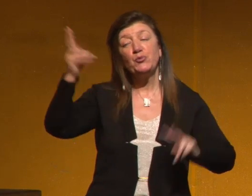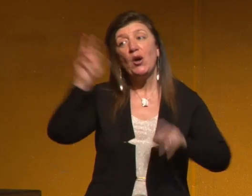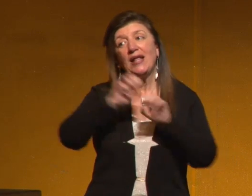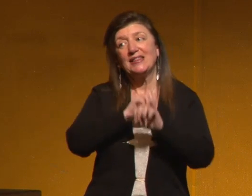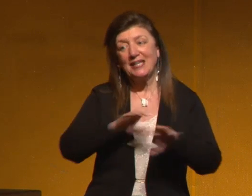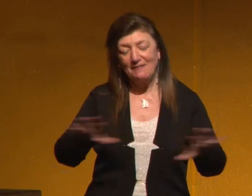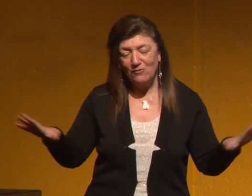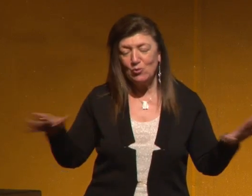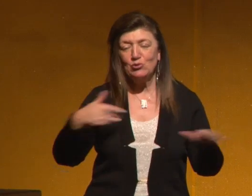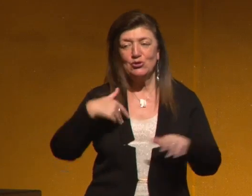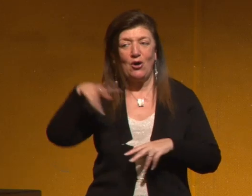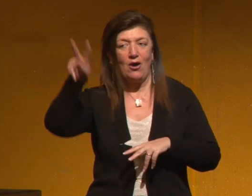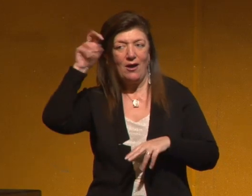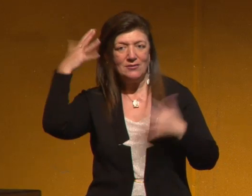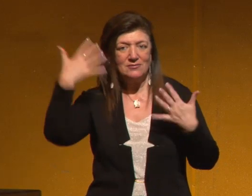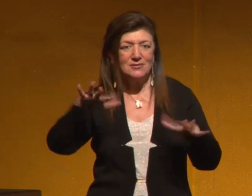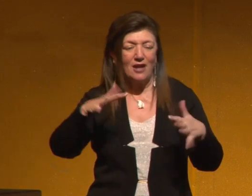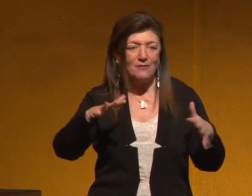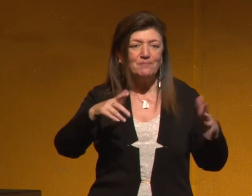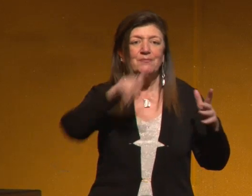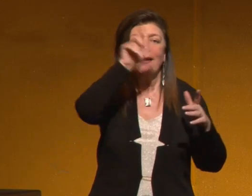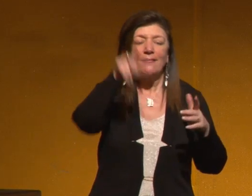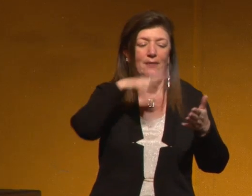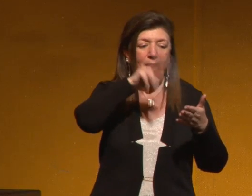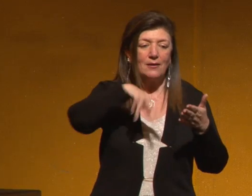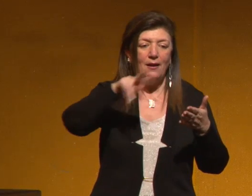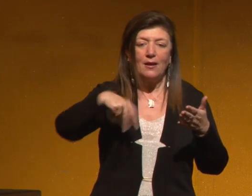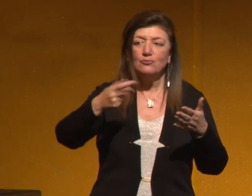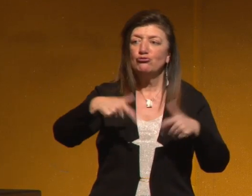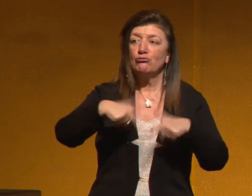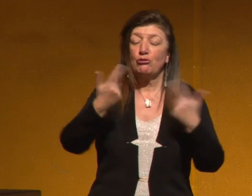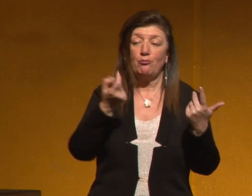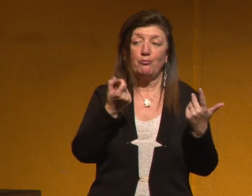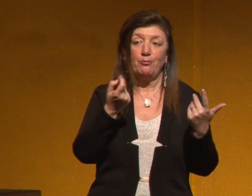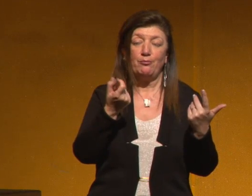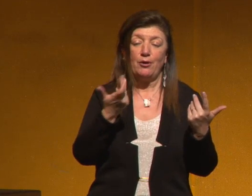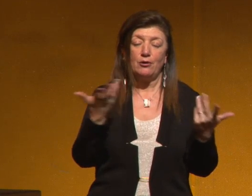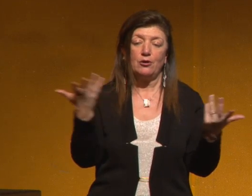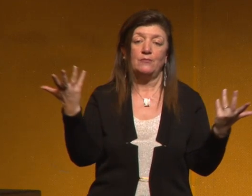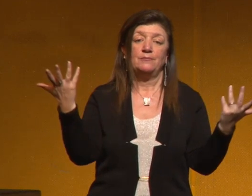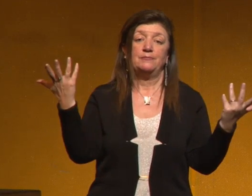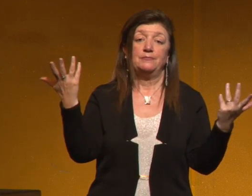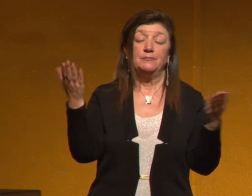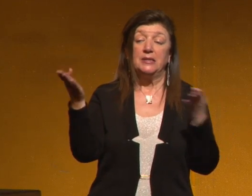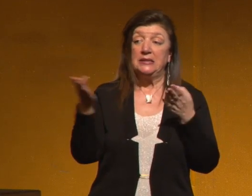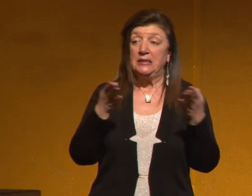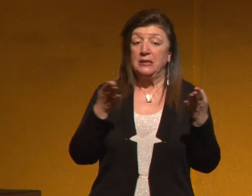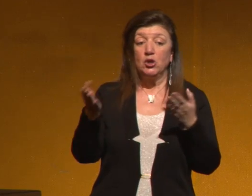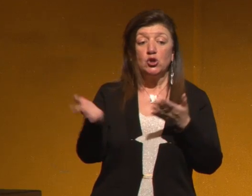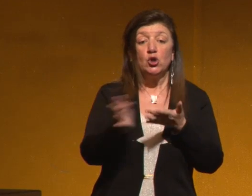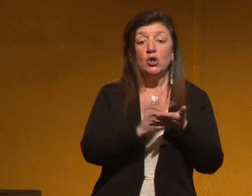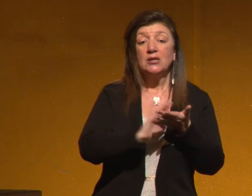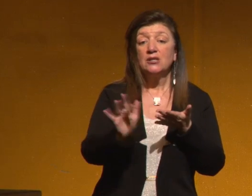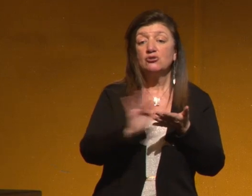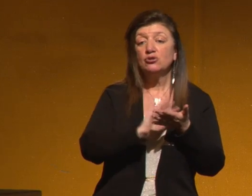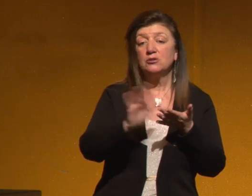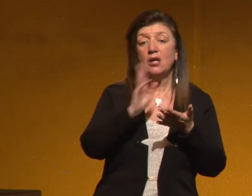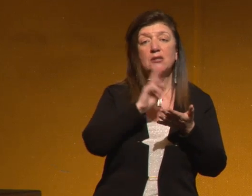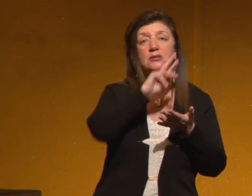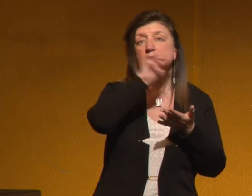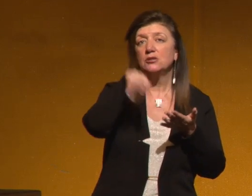si legge poco troppo poco nell'era della digitalizzazione la carta stampata si